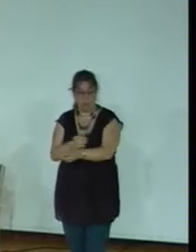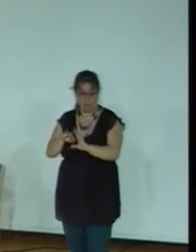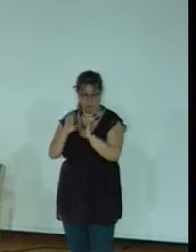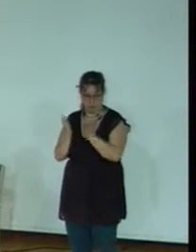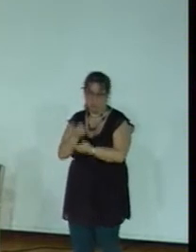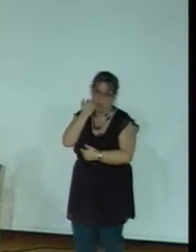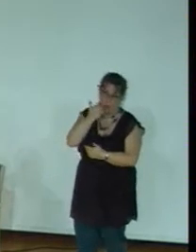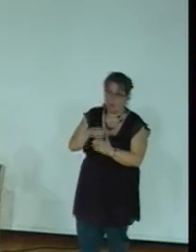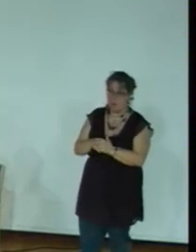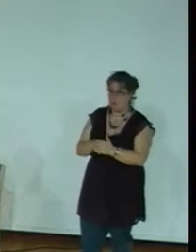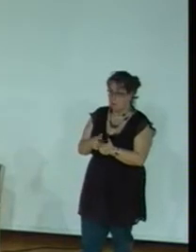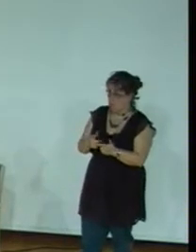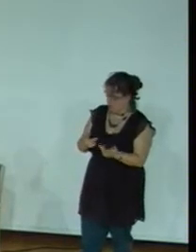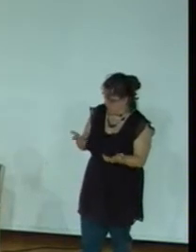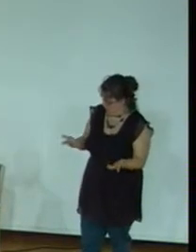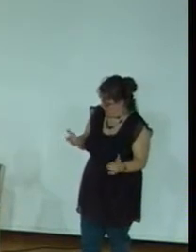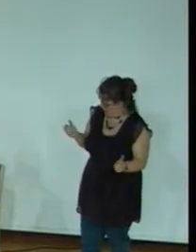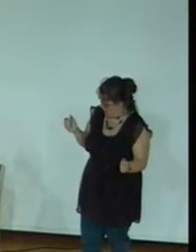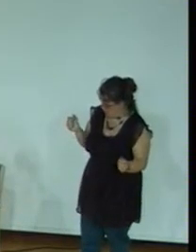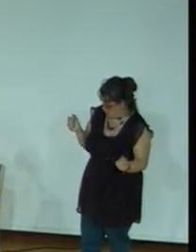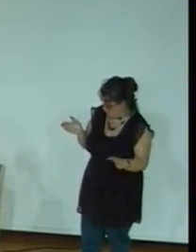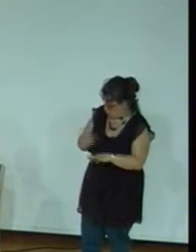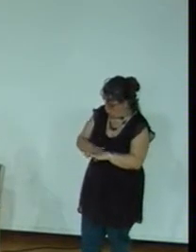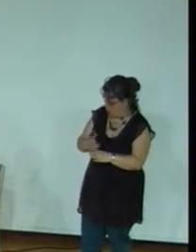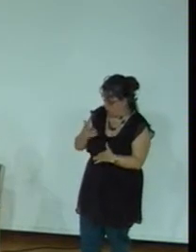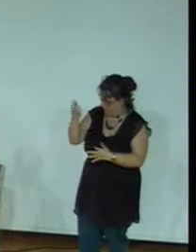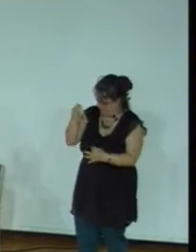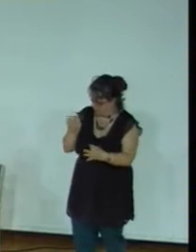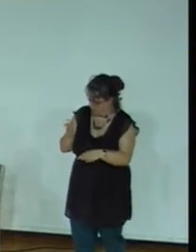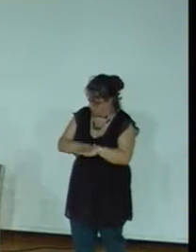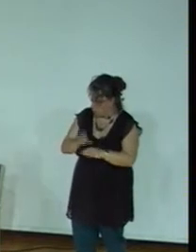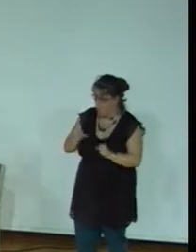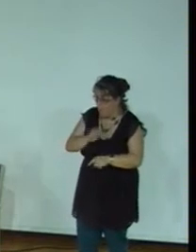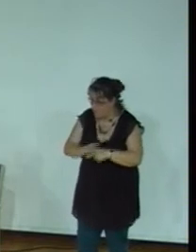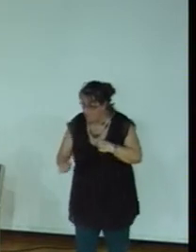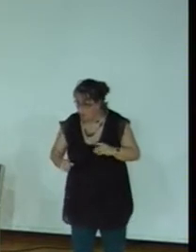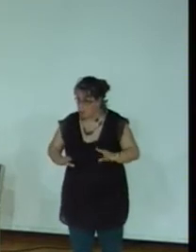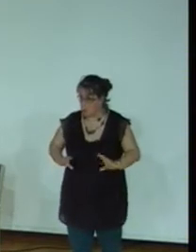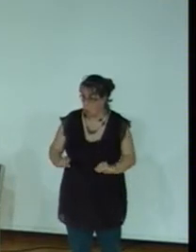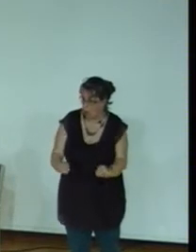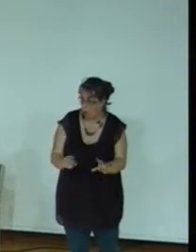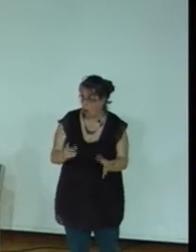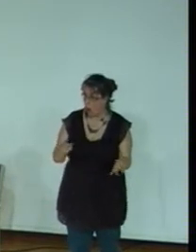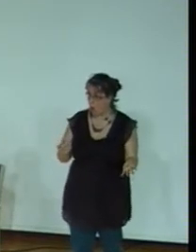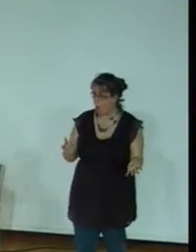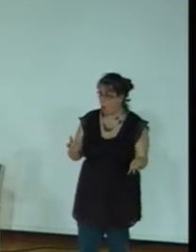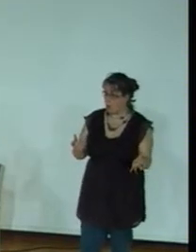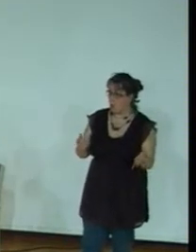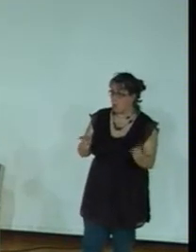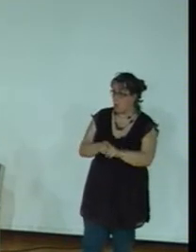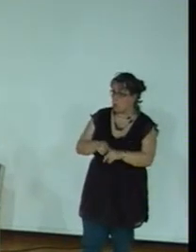à ce jour, le faire pour du syndicalisme musclé, comprenant de l'arrachage de chemises, de l'arrachage